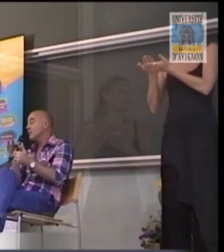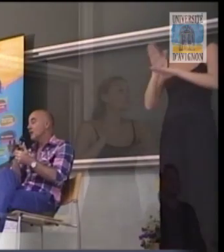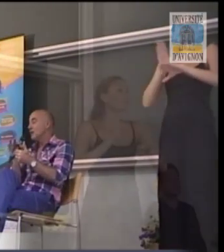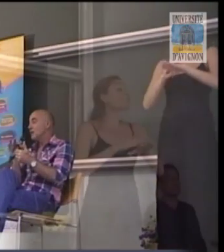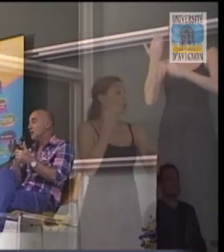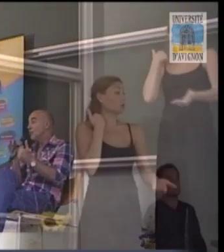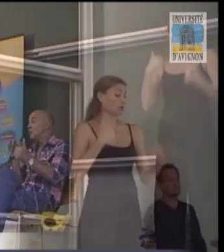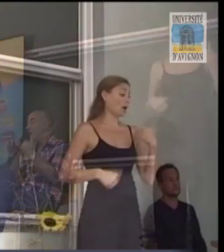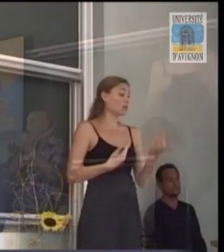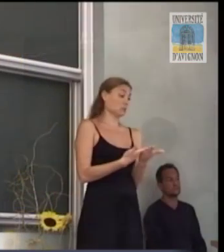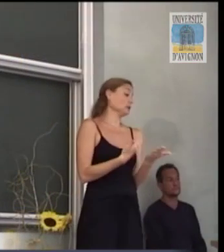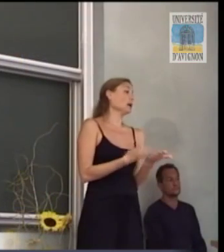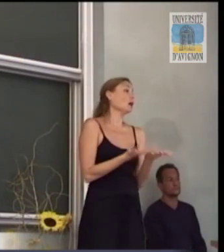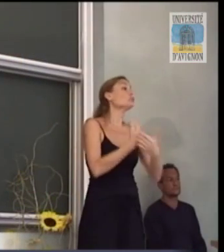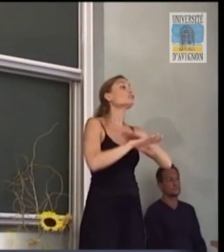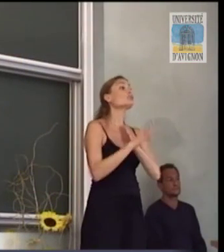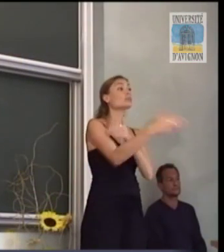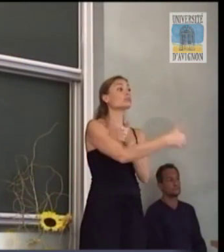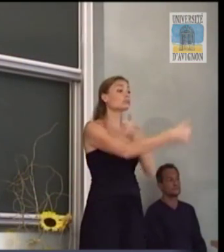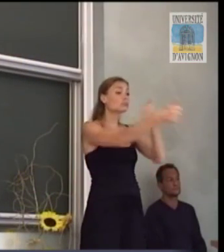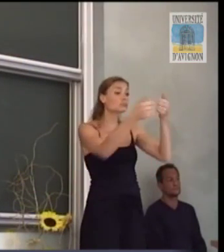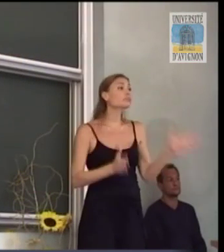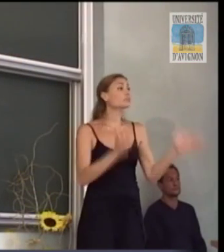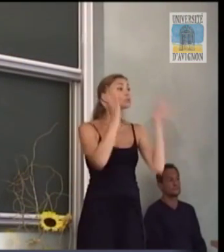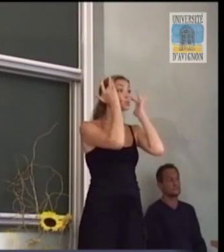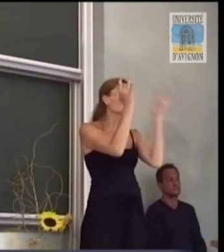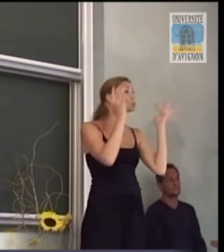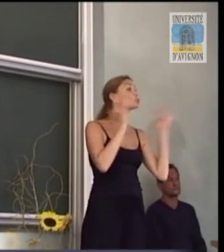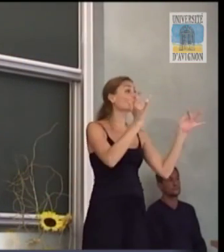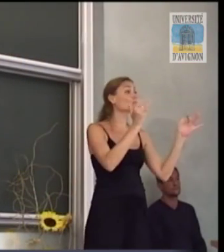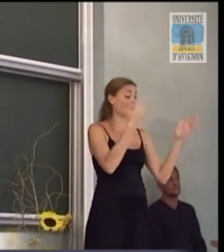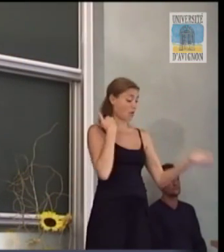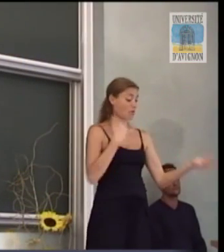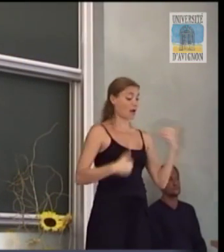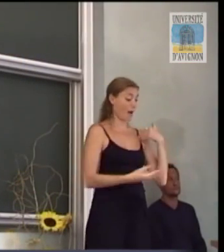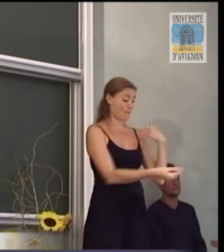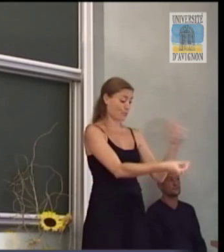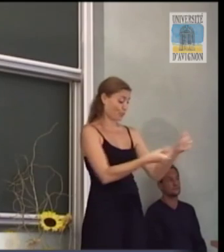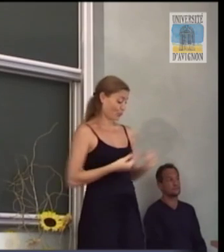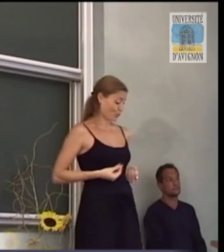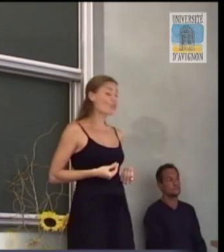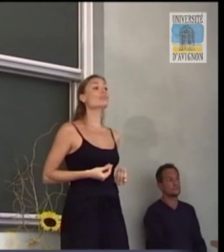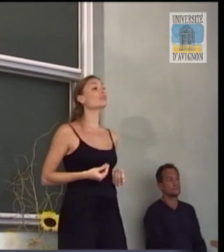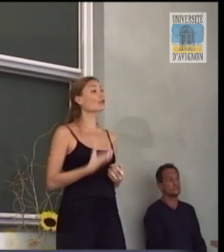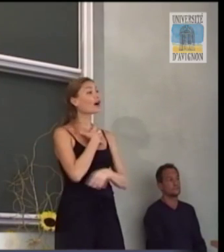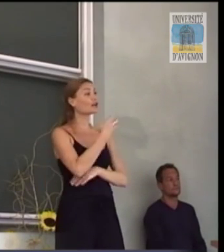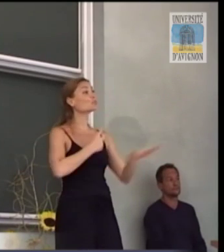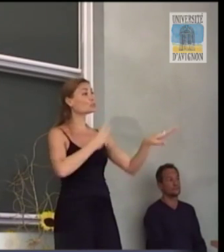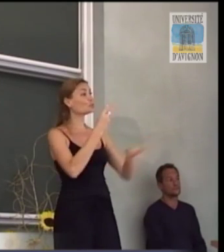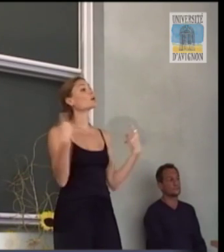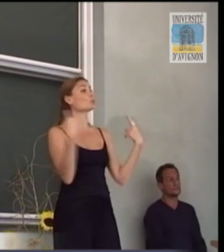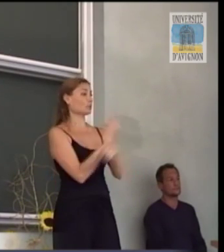culture, culture qui n'a pas voulu de lui, va finalement peut-être faire que cette culture va vouloir de lui et être un peu